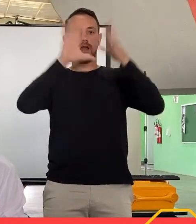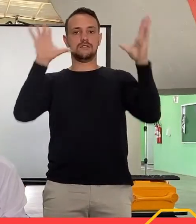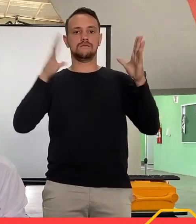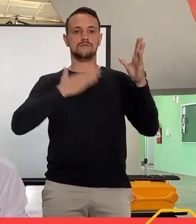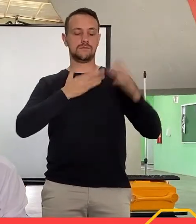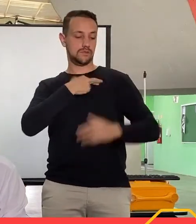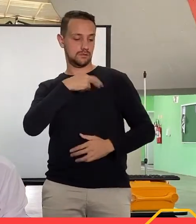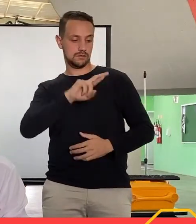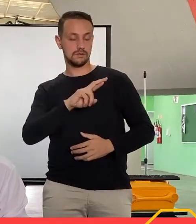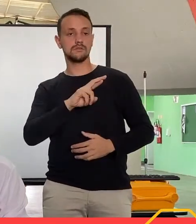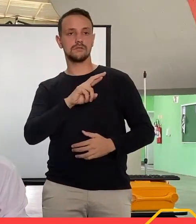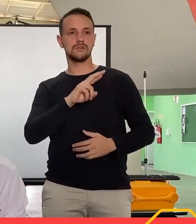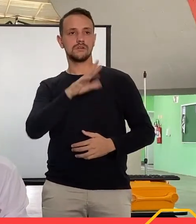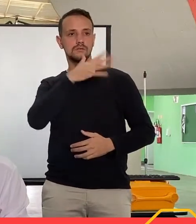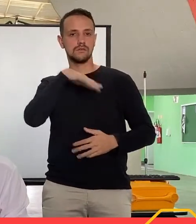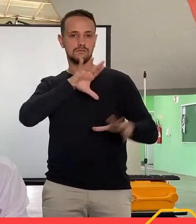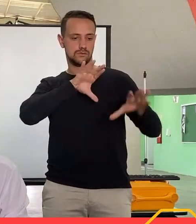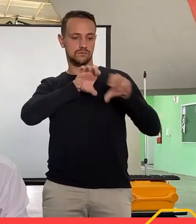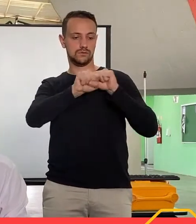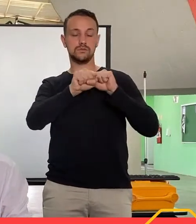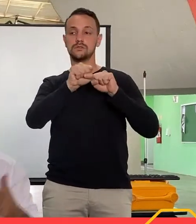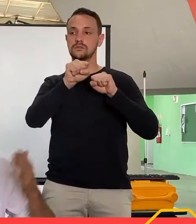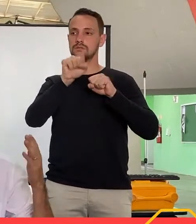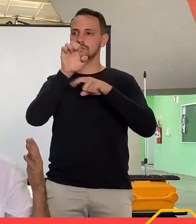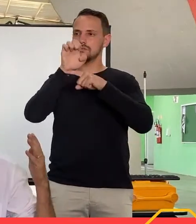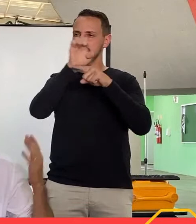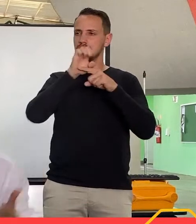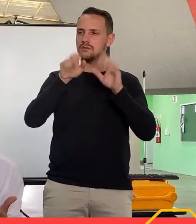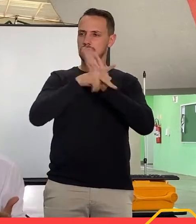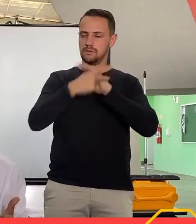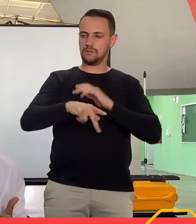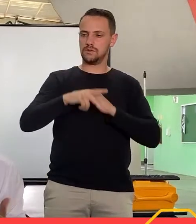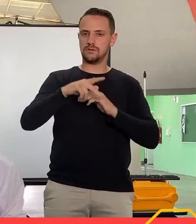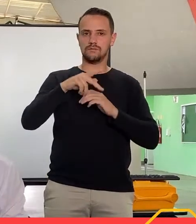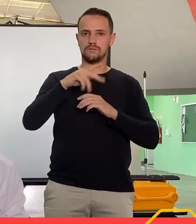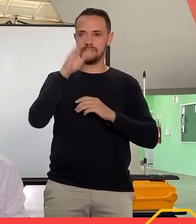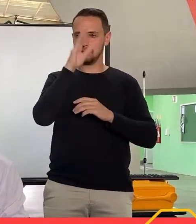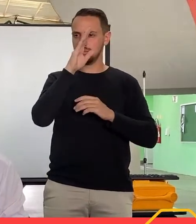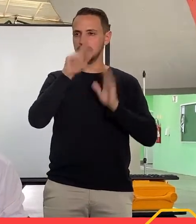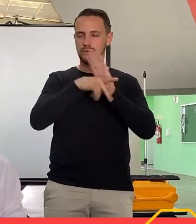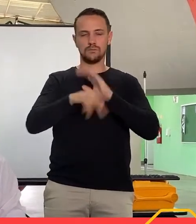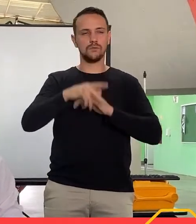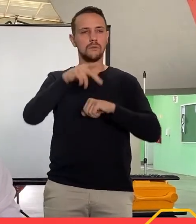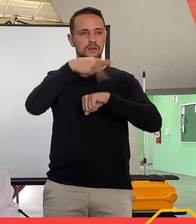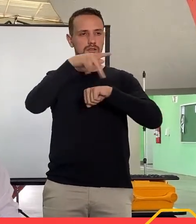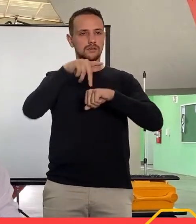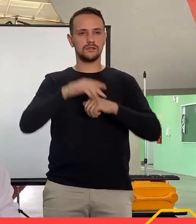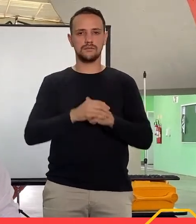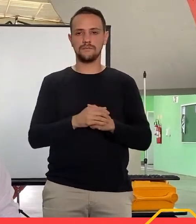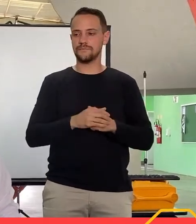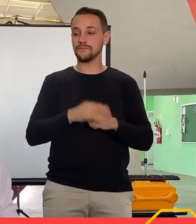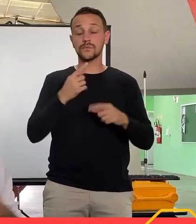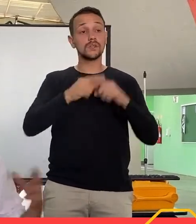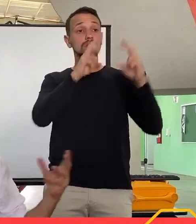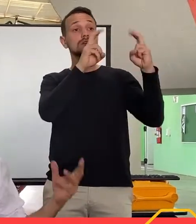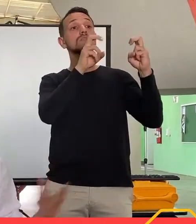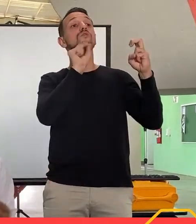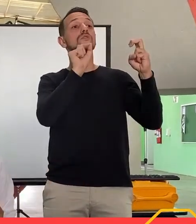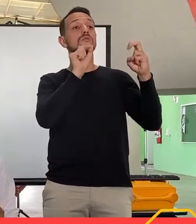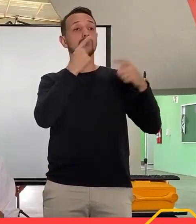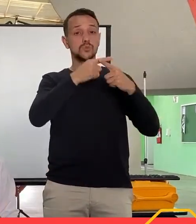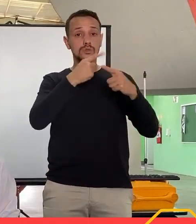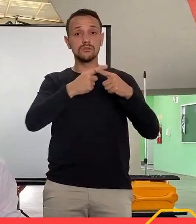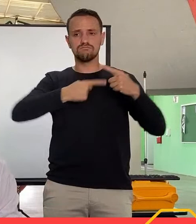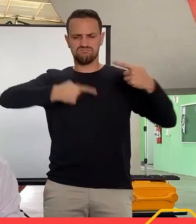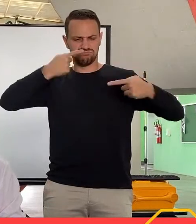na formação do Estado Nacional. Isso era o tema da formação do Estado Nacional por causa